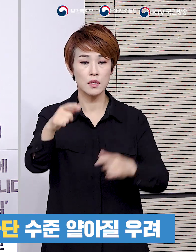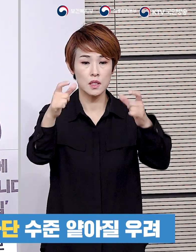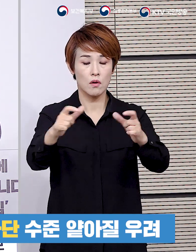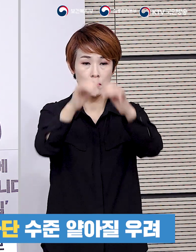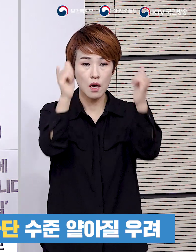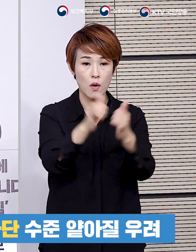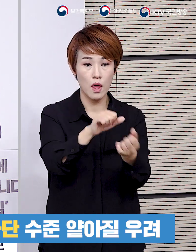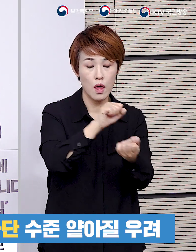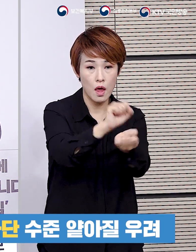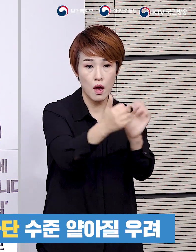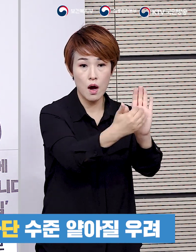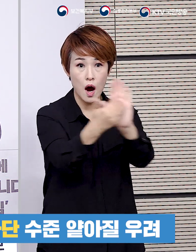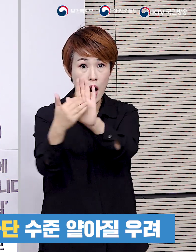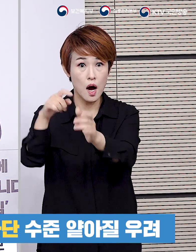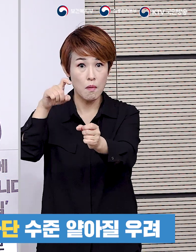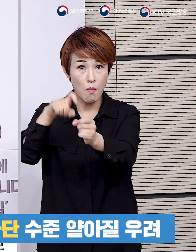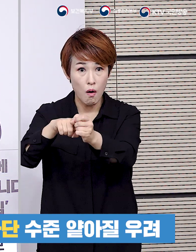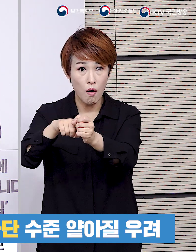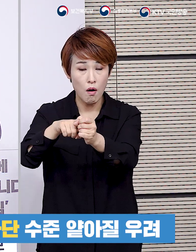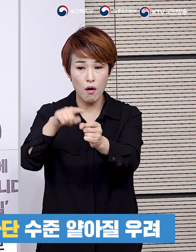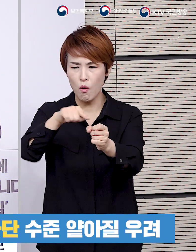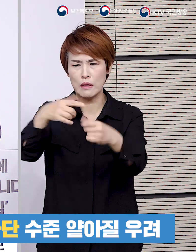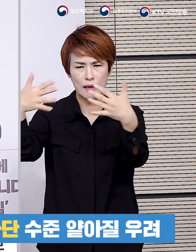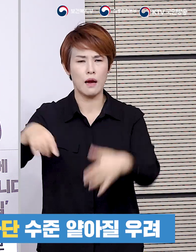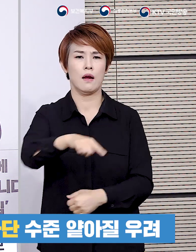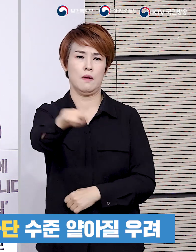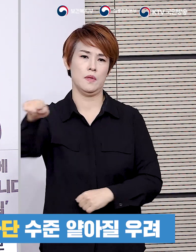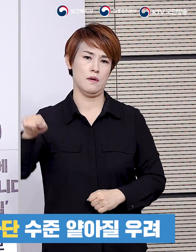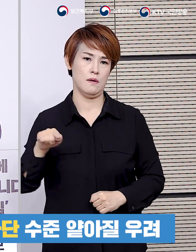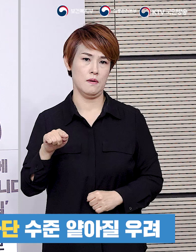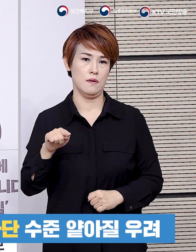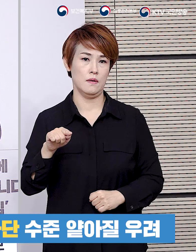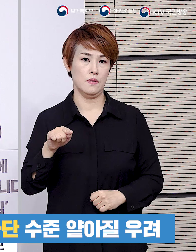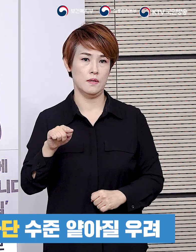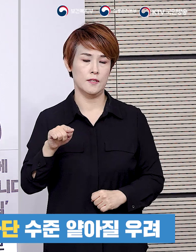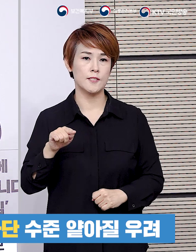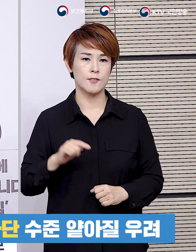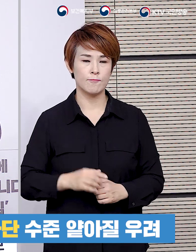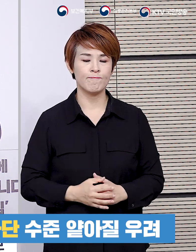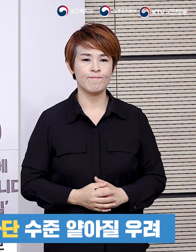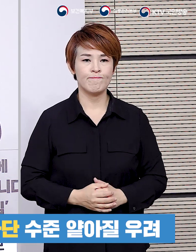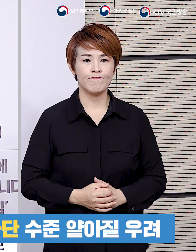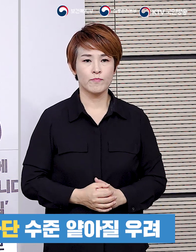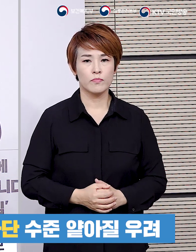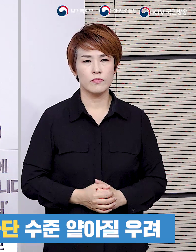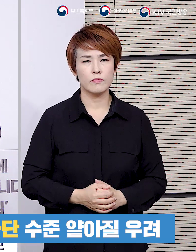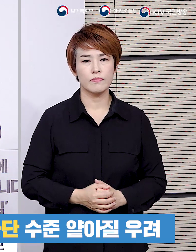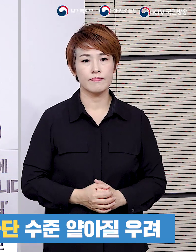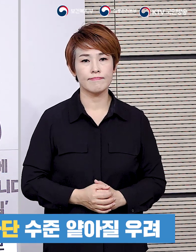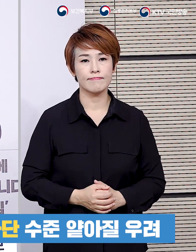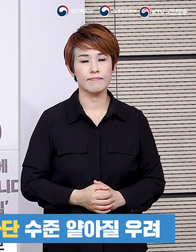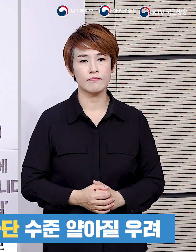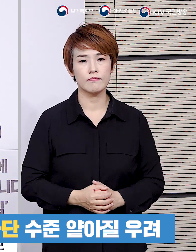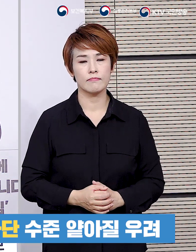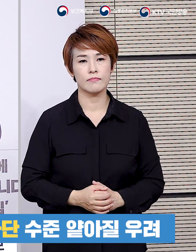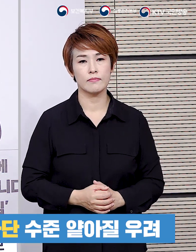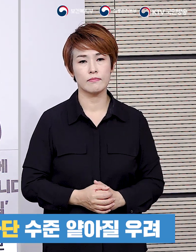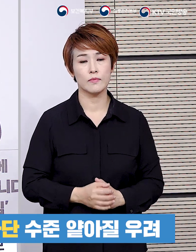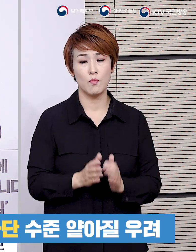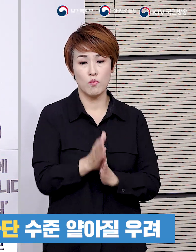감염을 차단하기 위한 이 방어막의 수준이 보다 얕아지는 이러한 문제점이 우려가